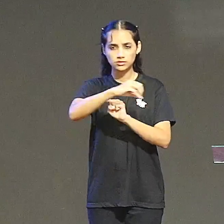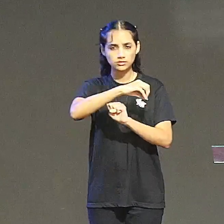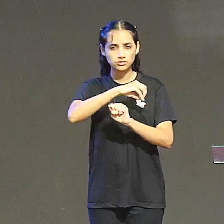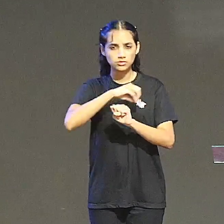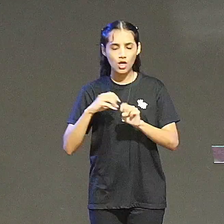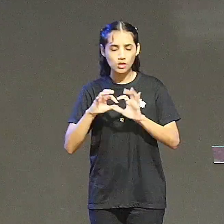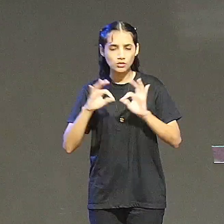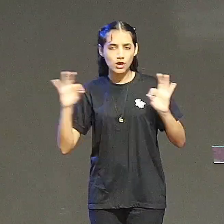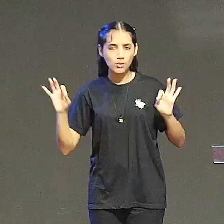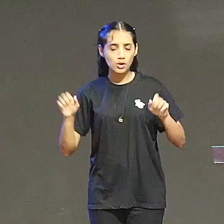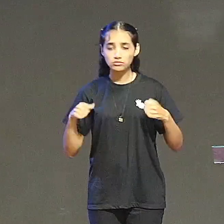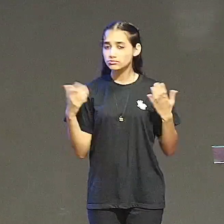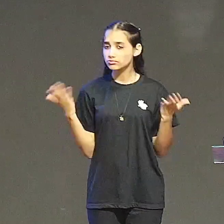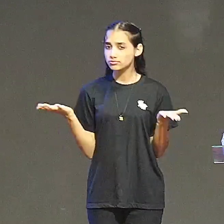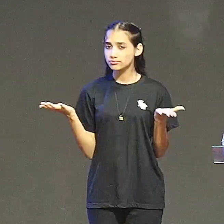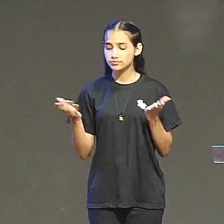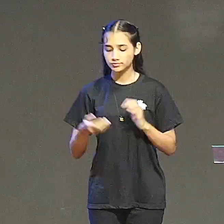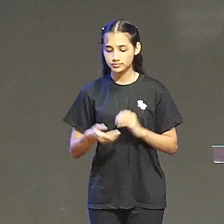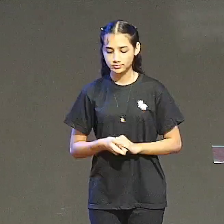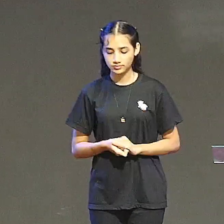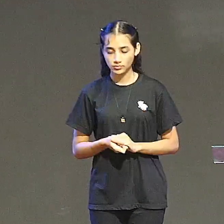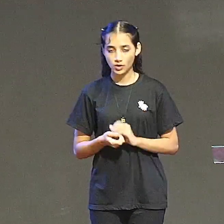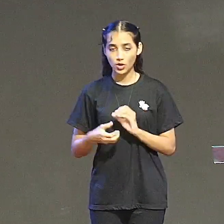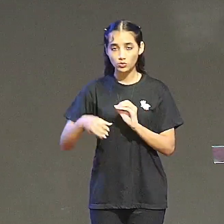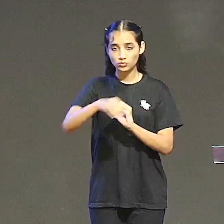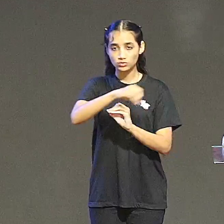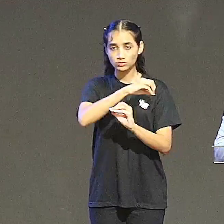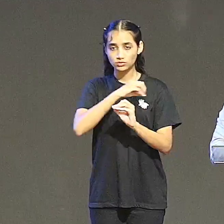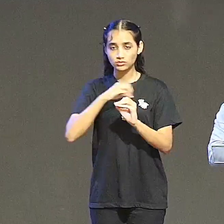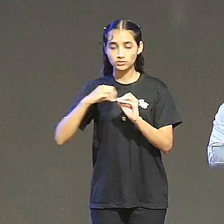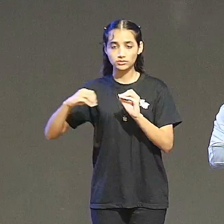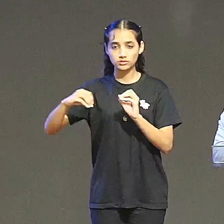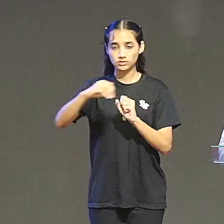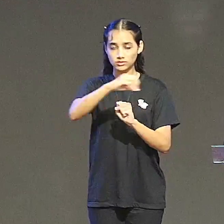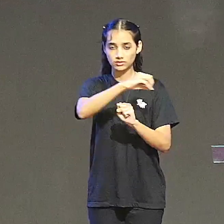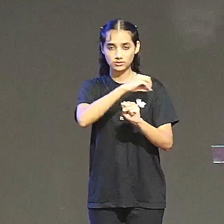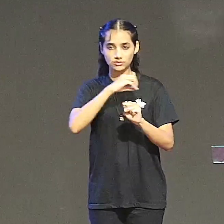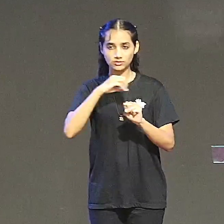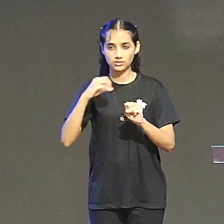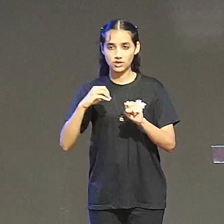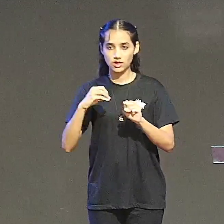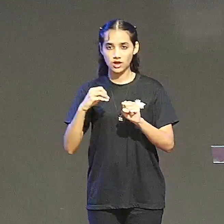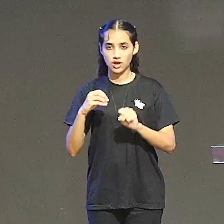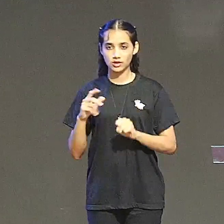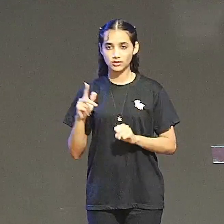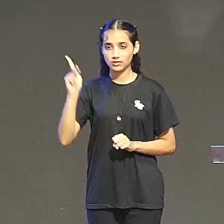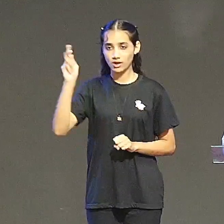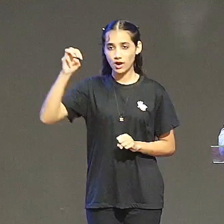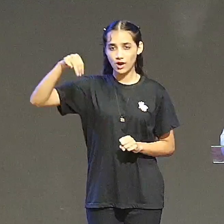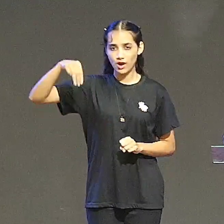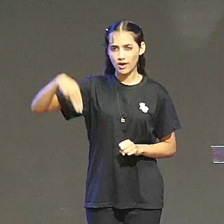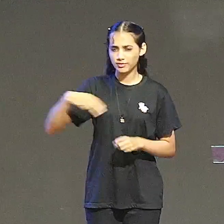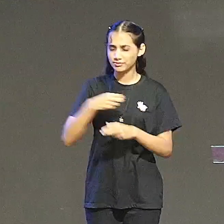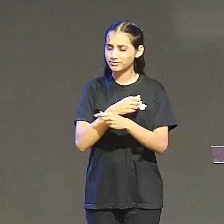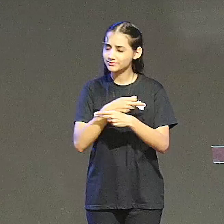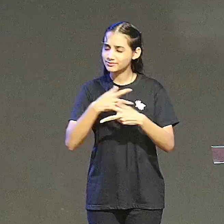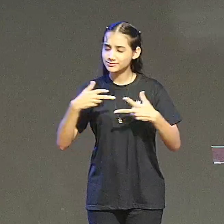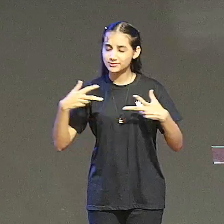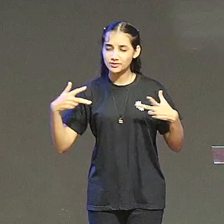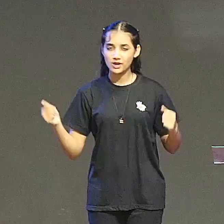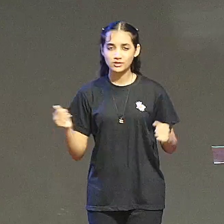bola de futebol o sistema solar tem quilômetros se o sol é do tamanho de uma bola de